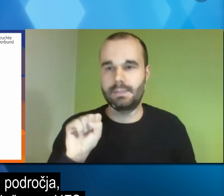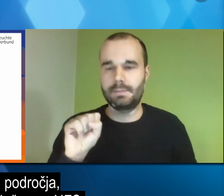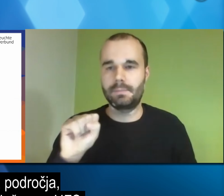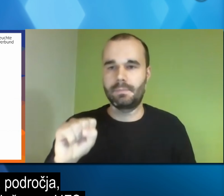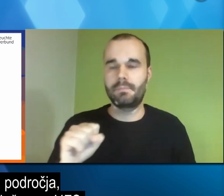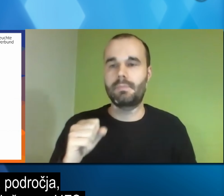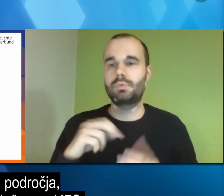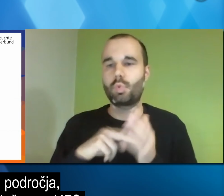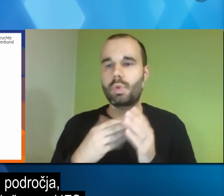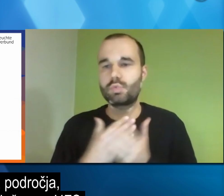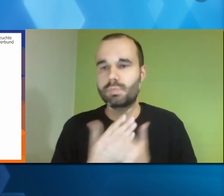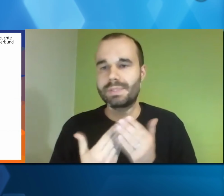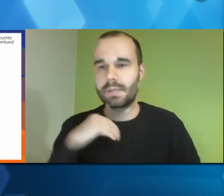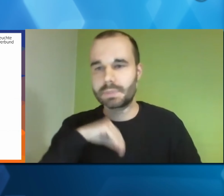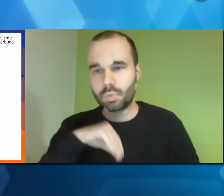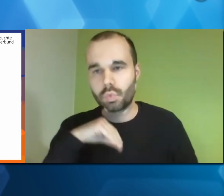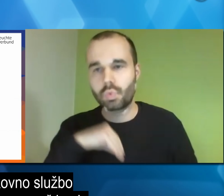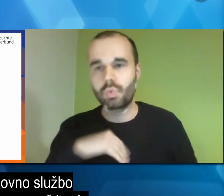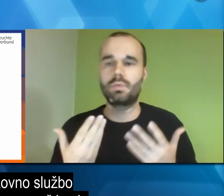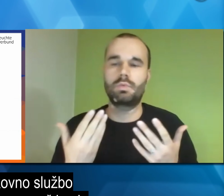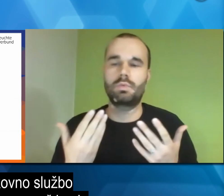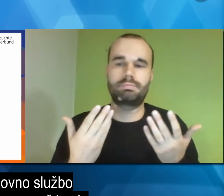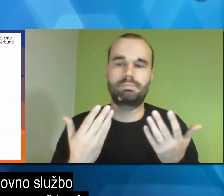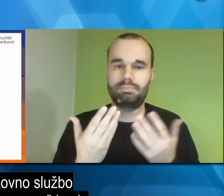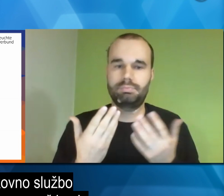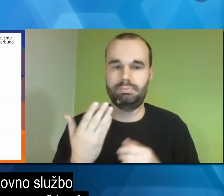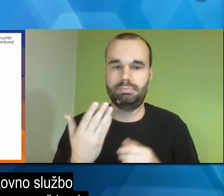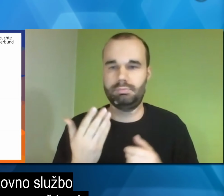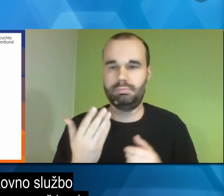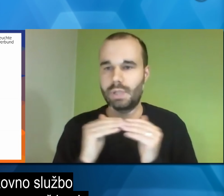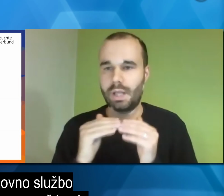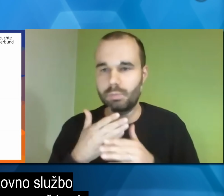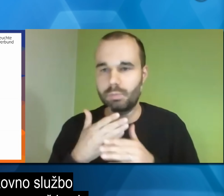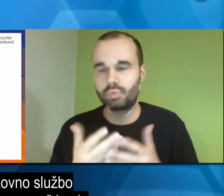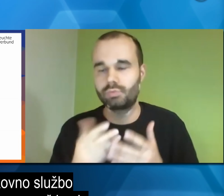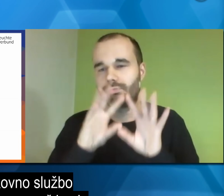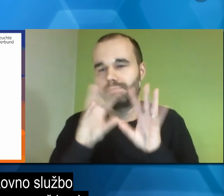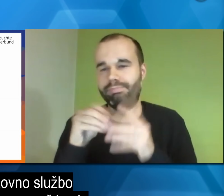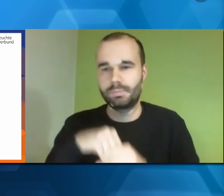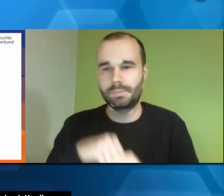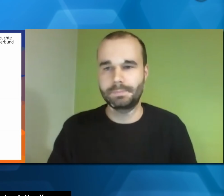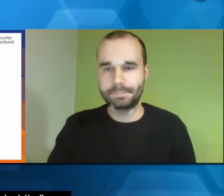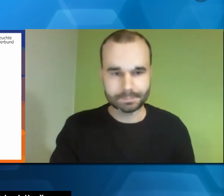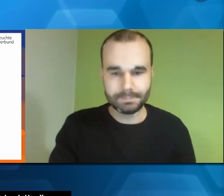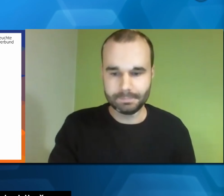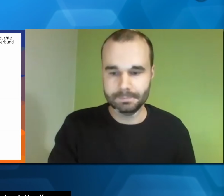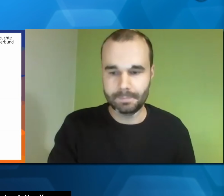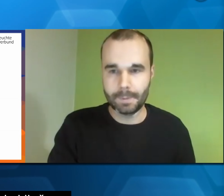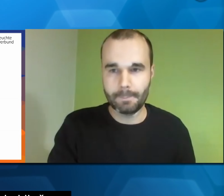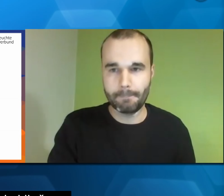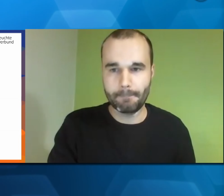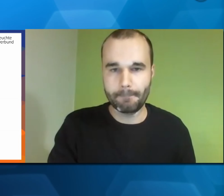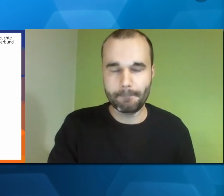to je vključeno v HFS. Tudi strokovno službo za psihološko pomoč imajo, vse skupaj vključeno.